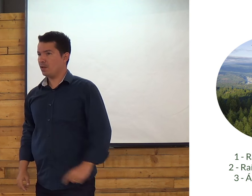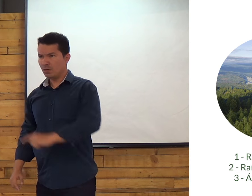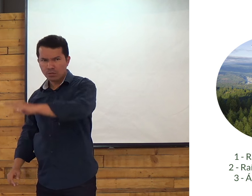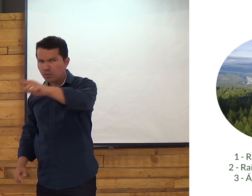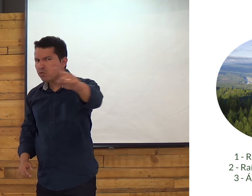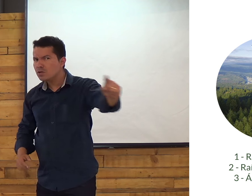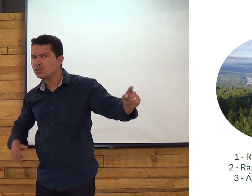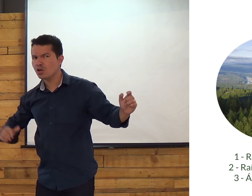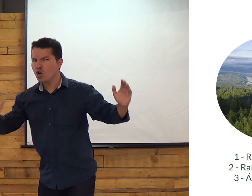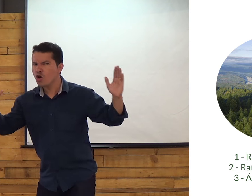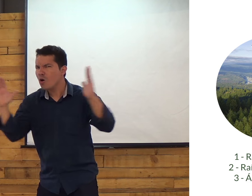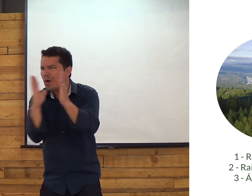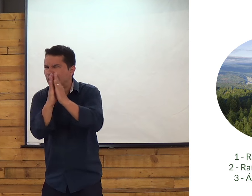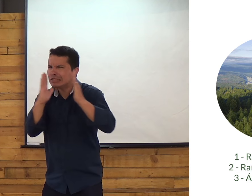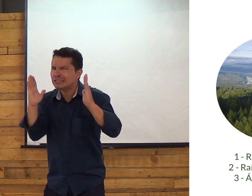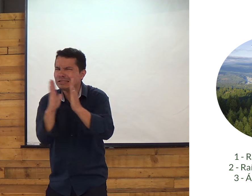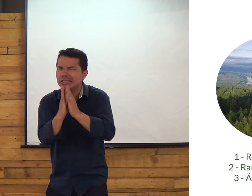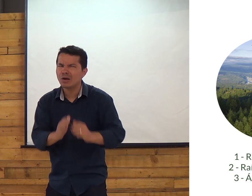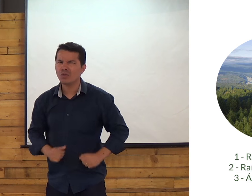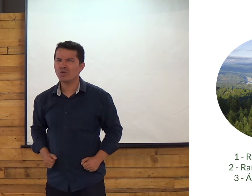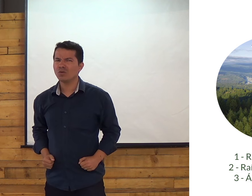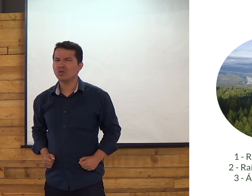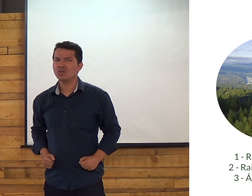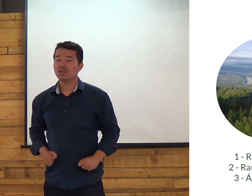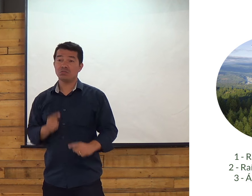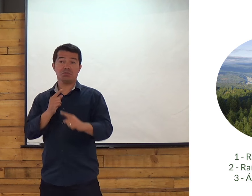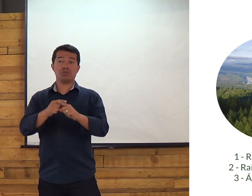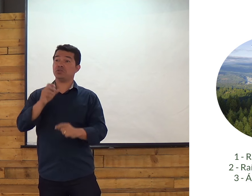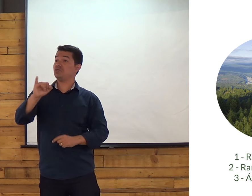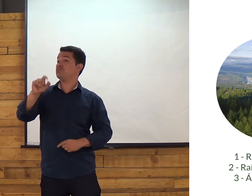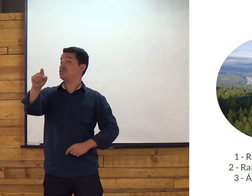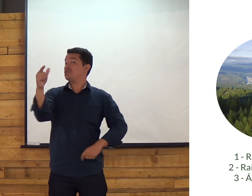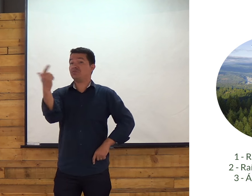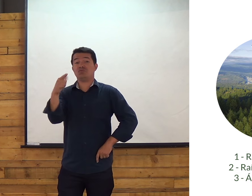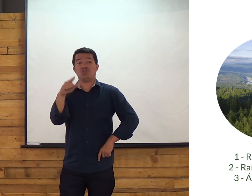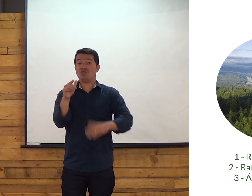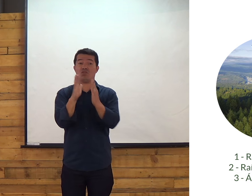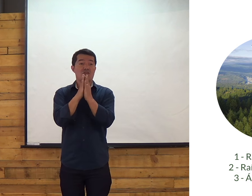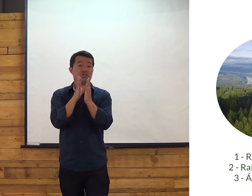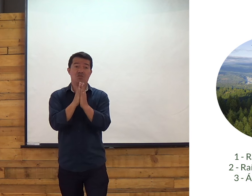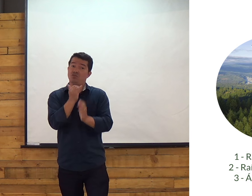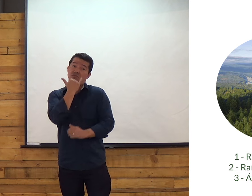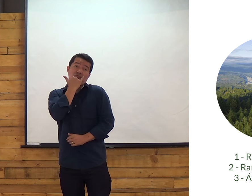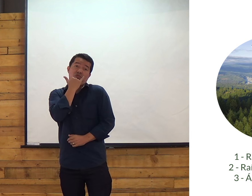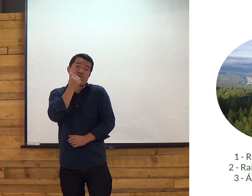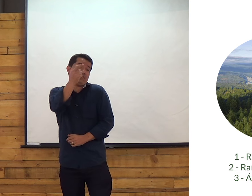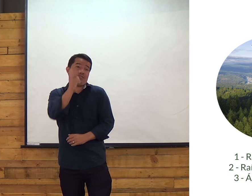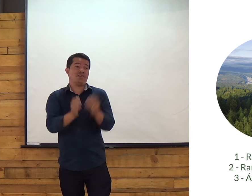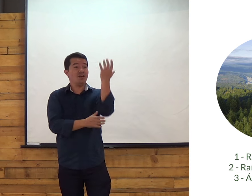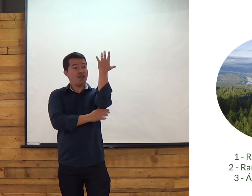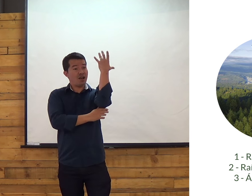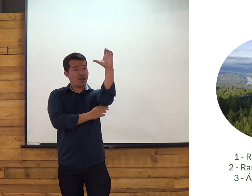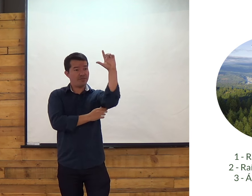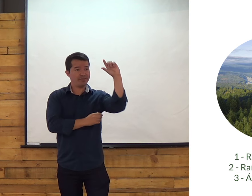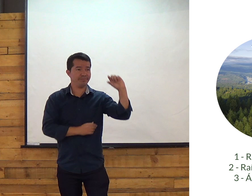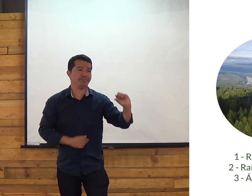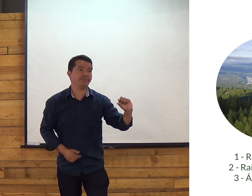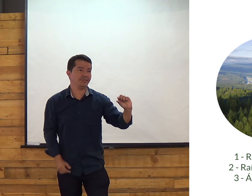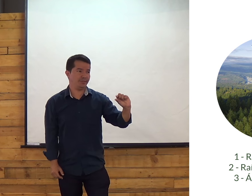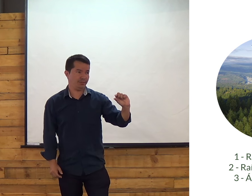grande? Como é você? Você tem orado? Se lhe falta oração, sinto muito,